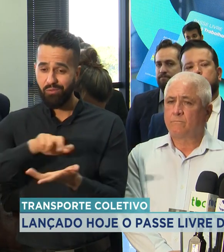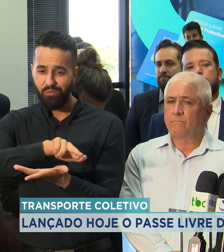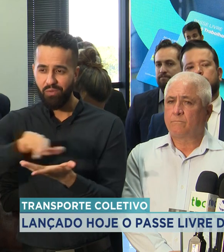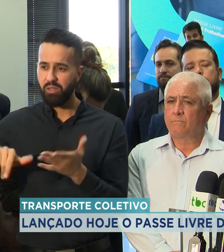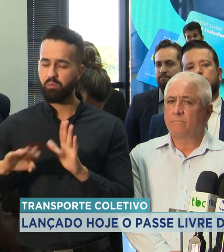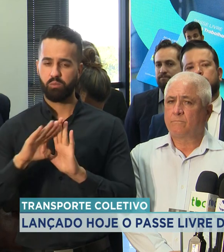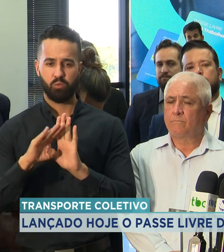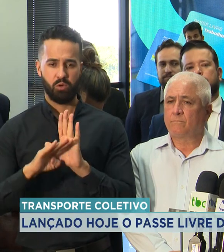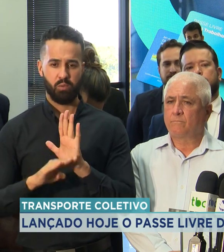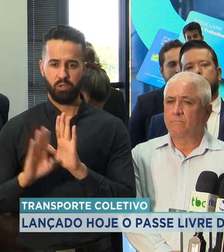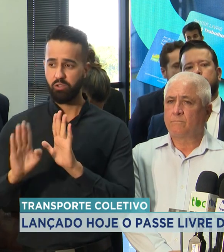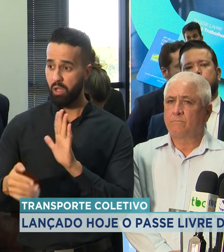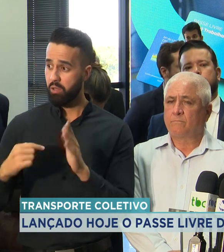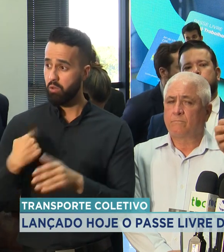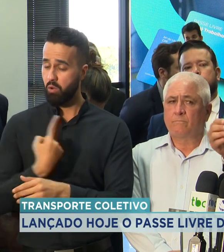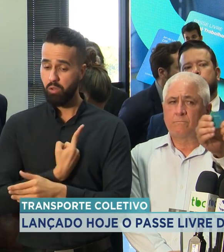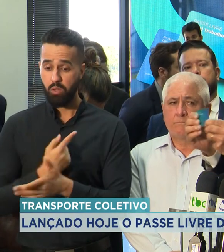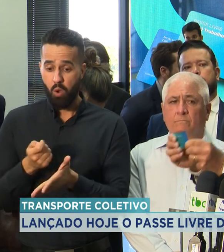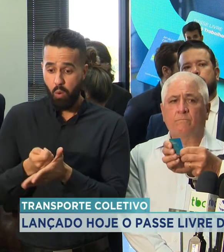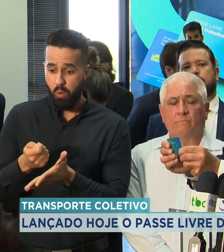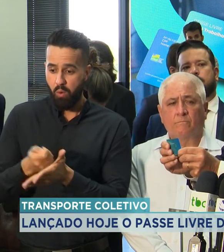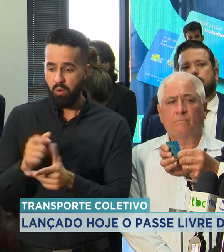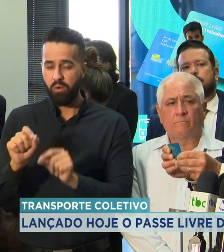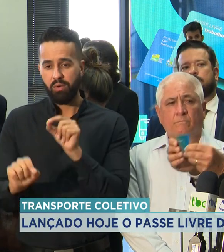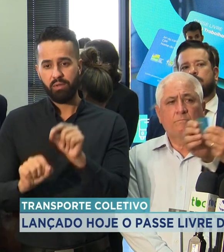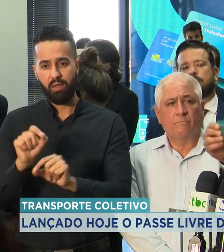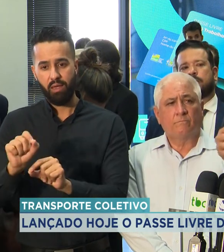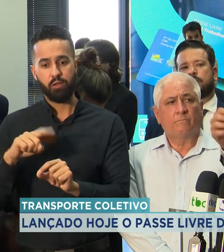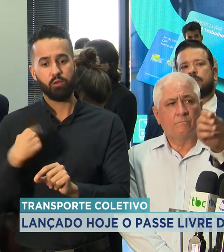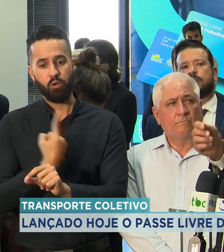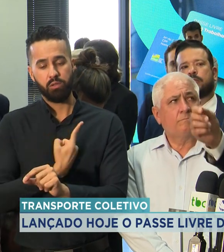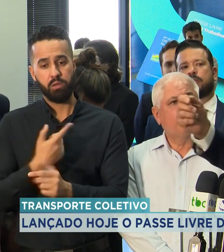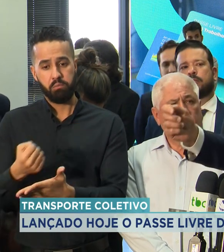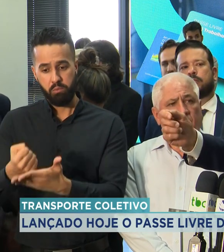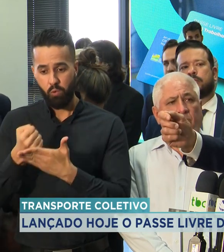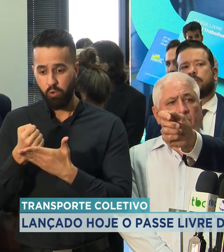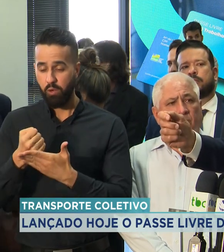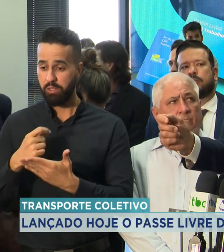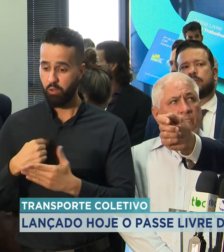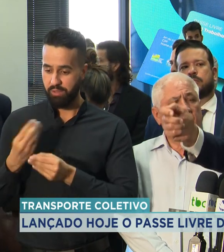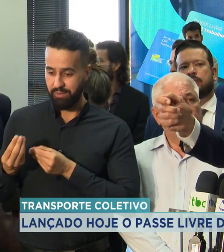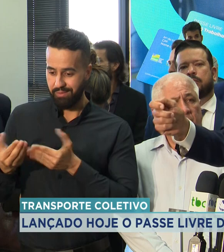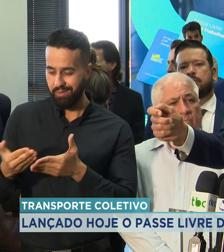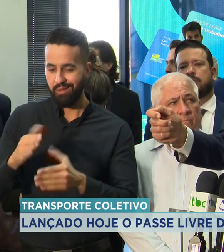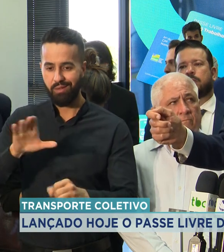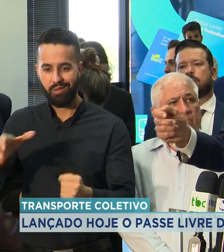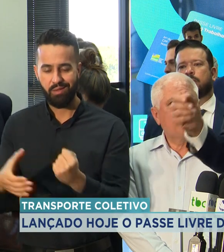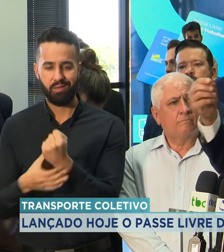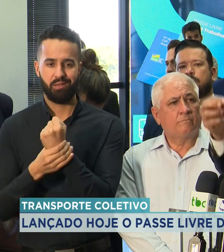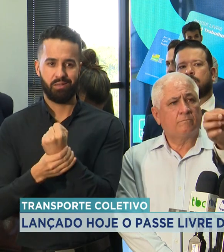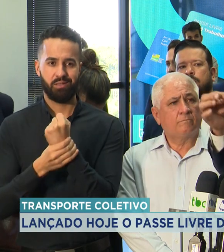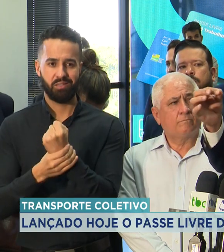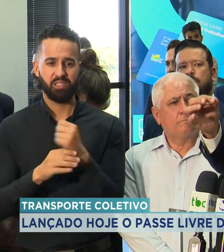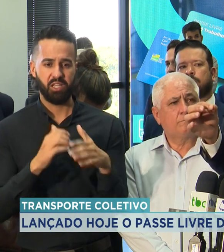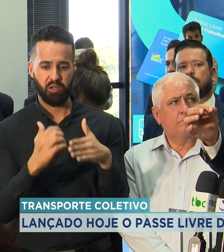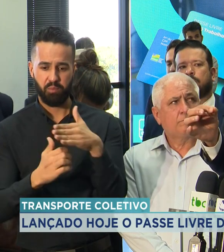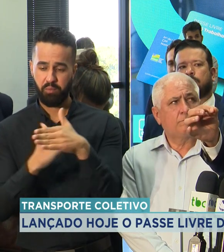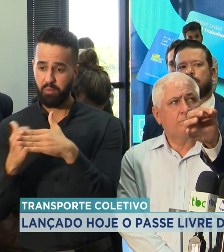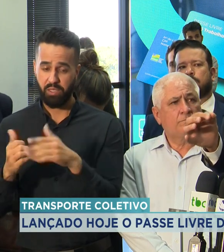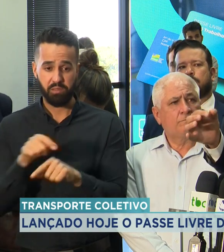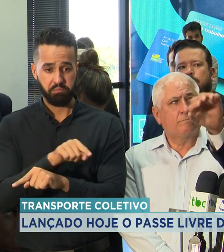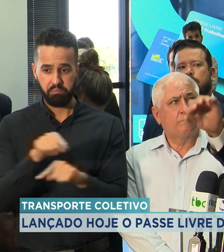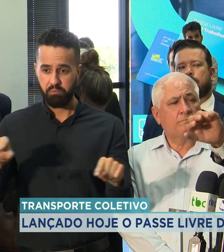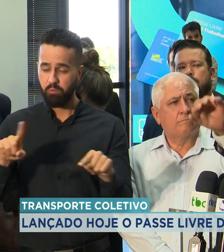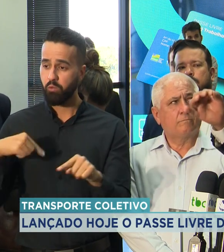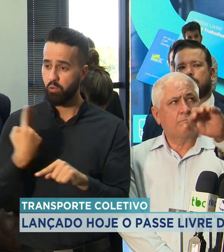já foram cobrados por nós como uma contrapartida àquilo que nós estamos garantindo às empresas, que nós